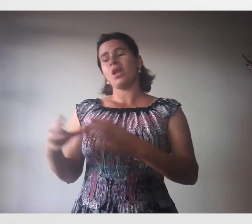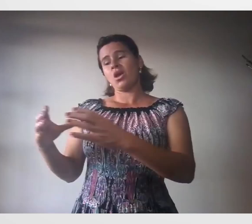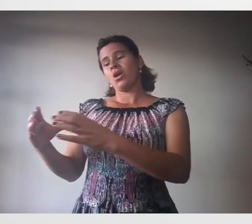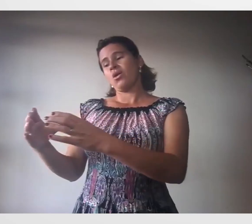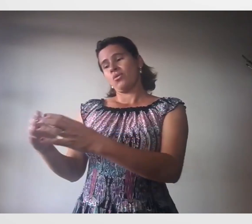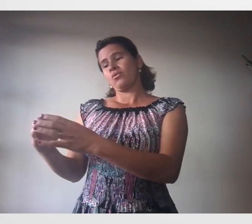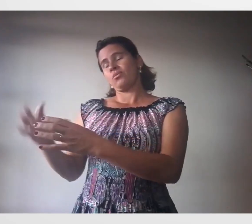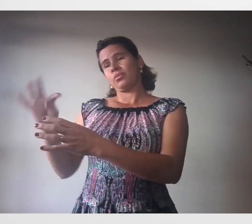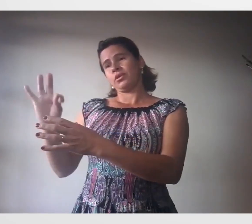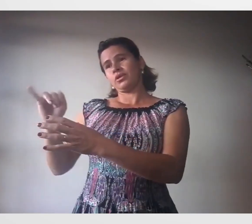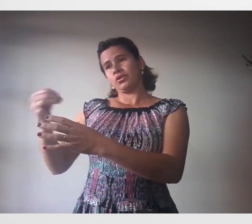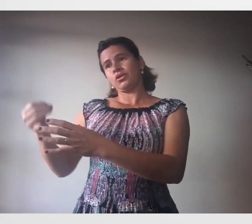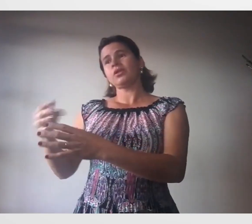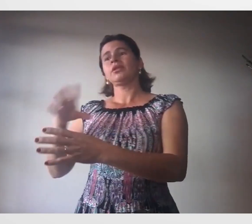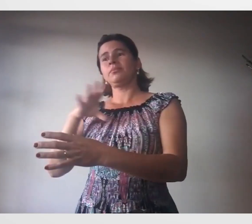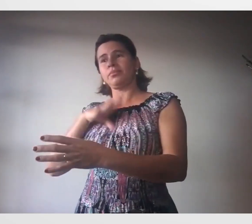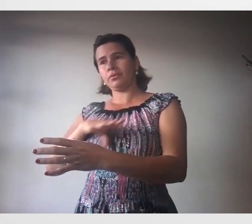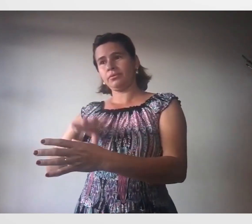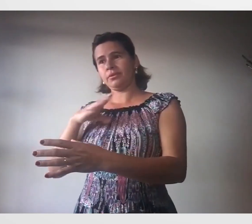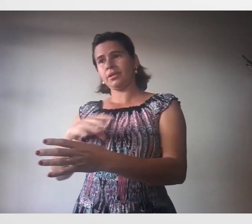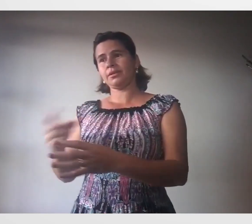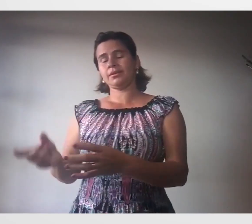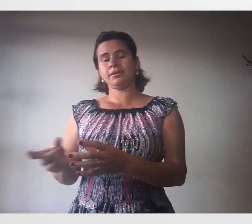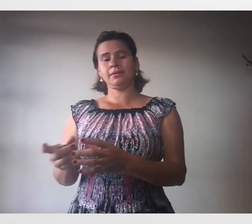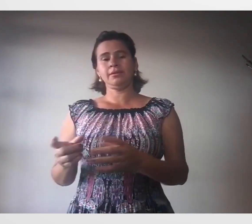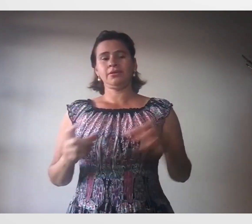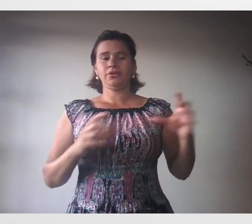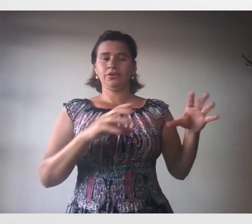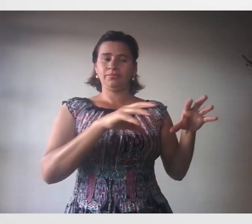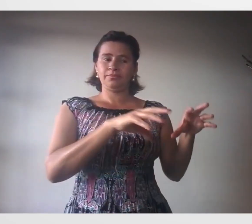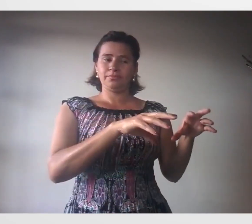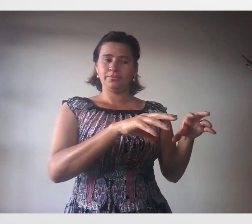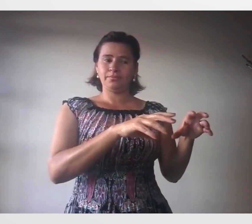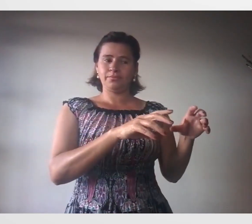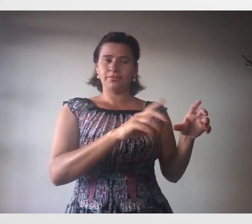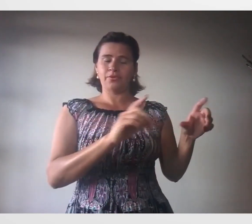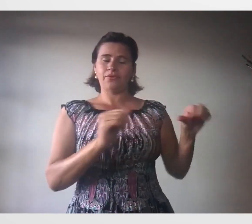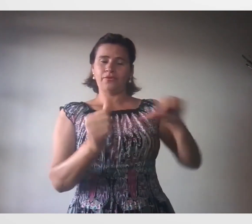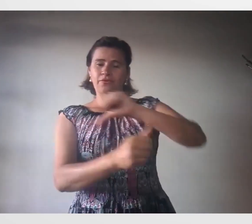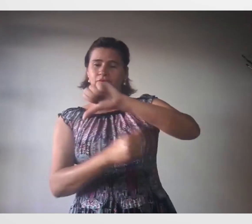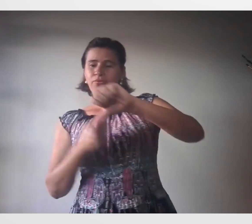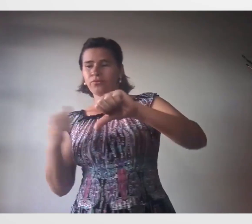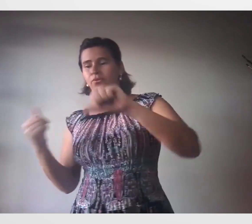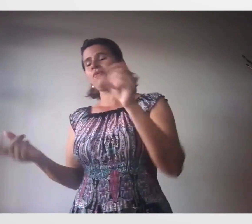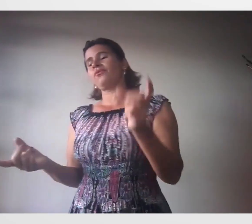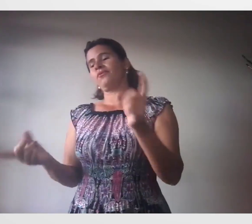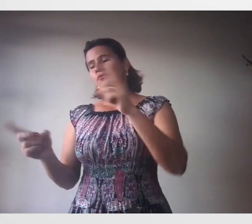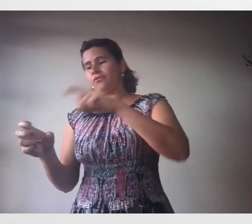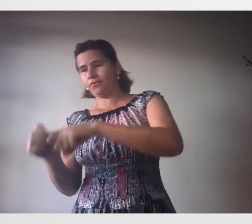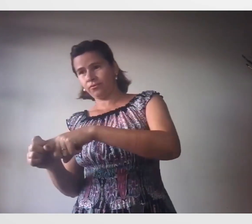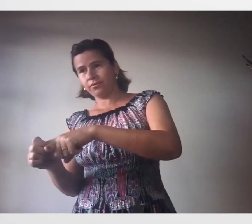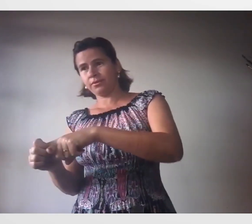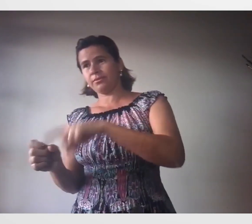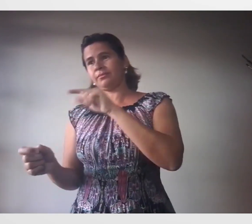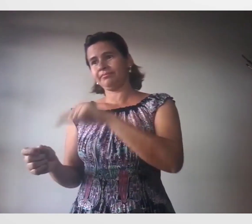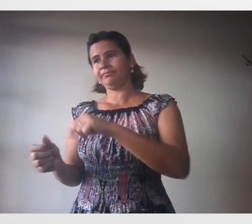Então, voltamos a frequentar apenas reuniões em português das Testemunhas de Jeová. Paramos de frequentar reuniões em